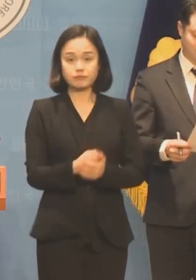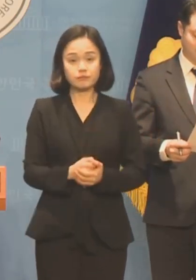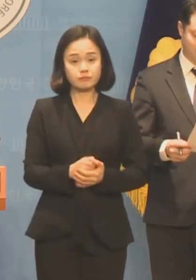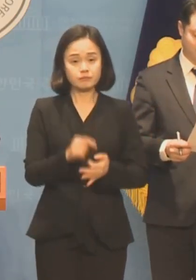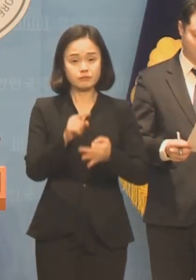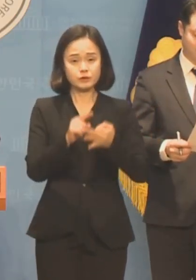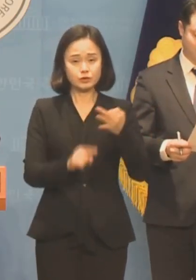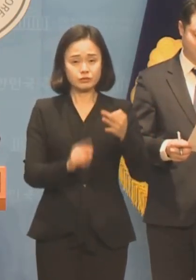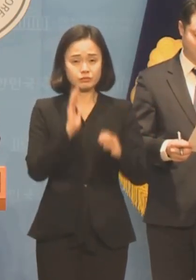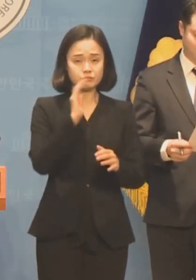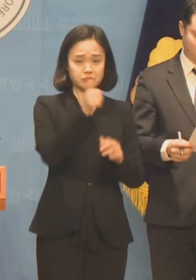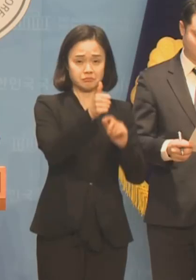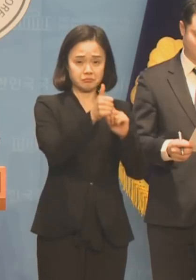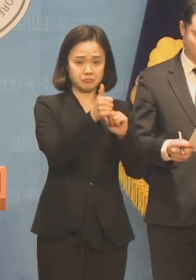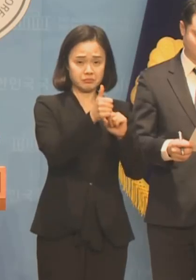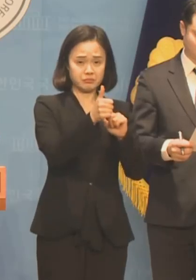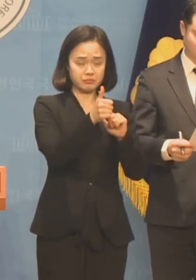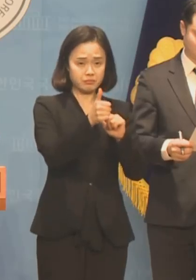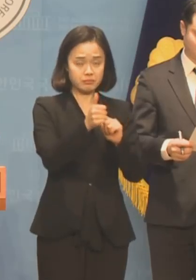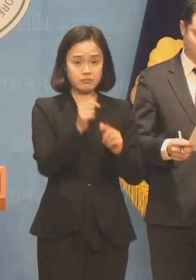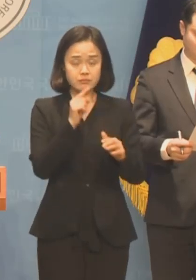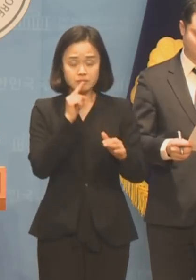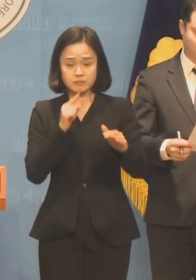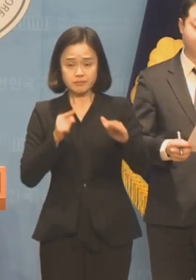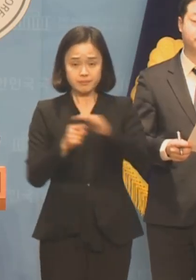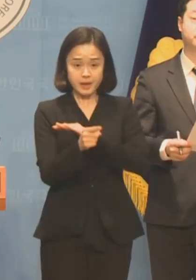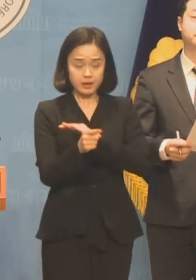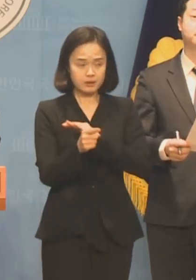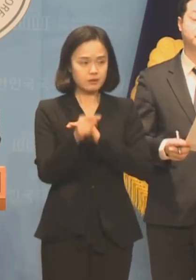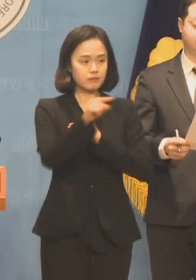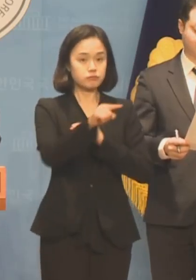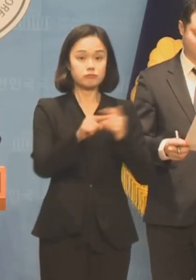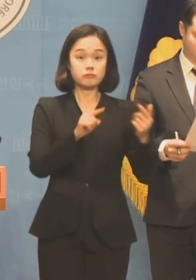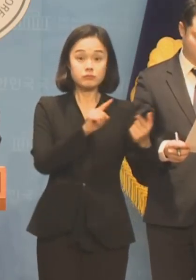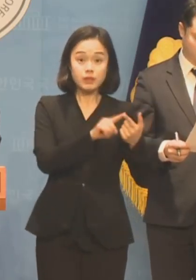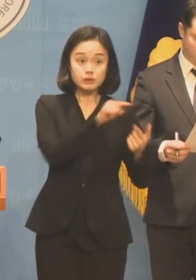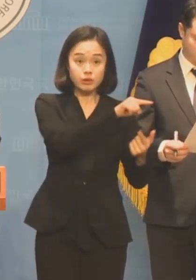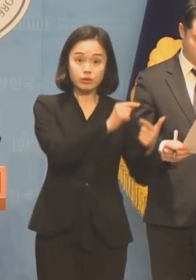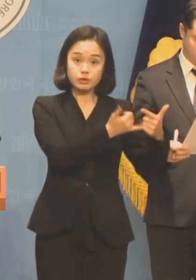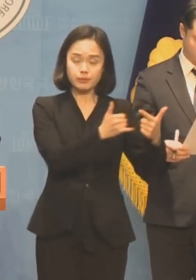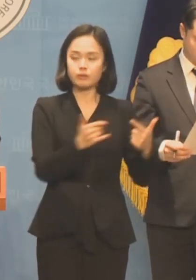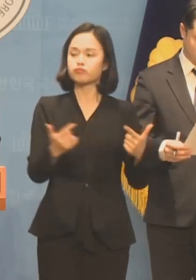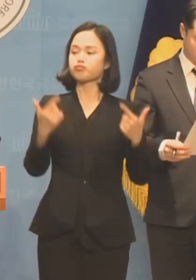선포를 정당화하는 주장을 공개적으로 하며 헌법과 법치를